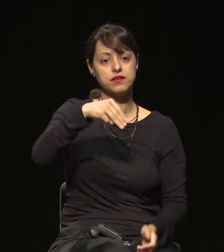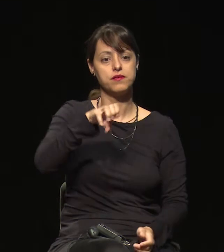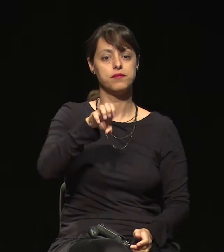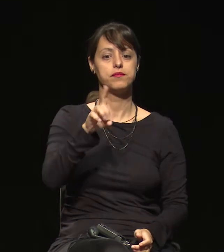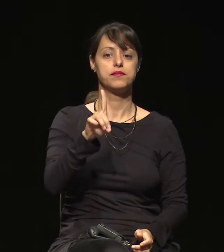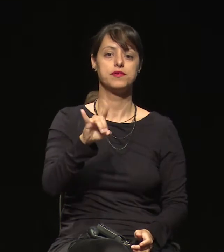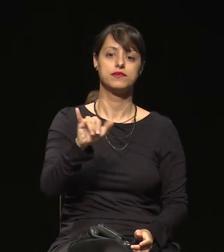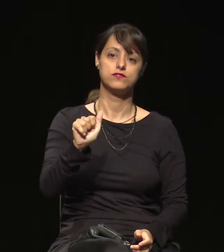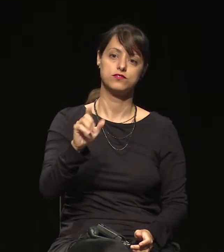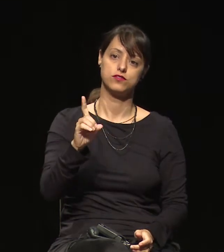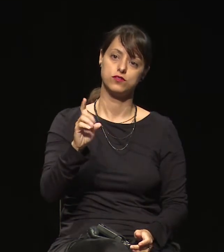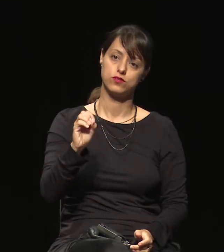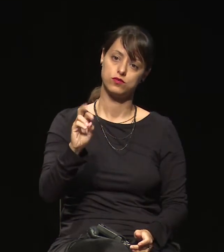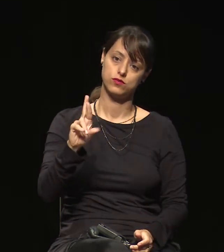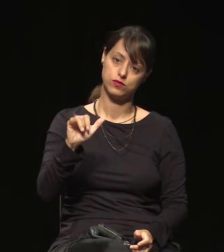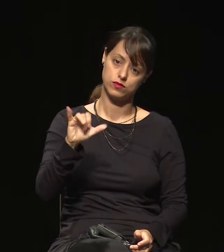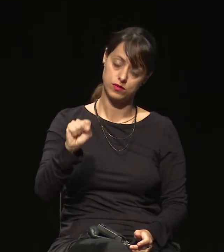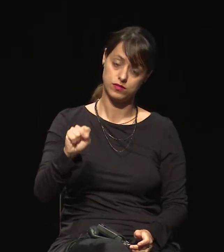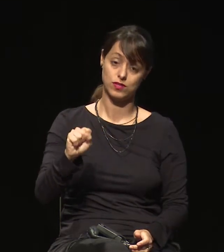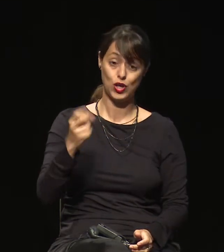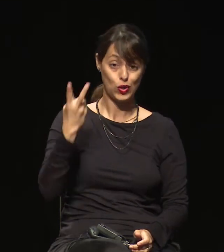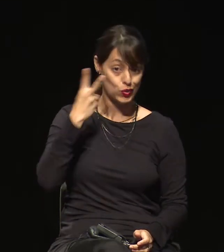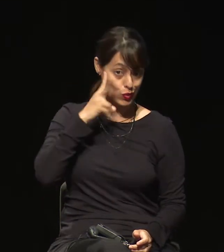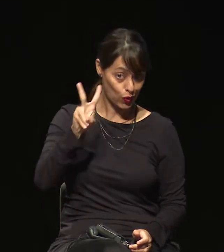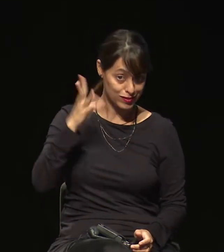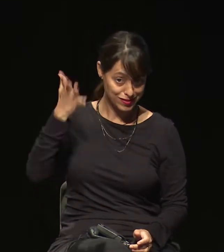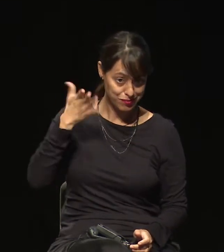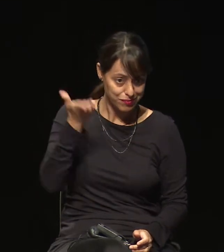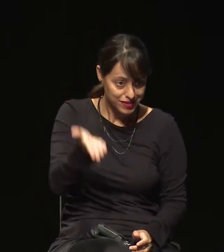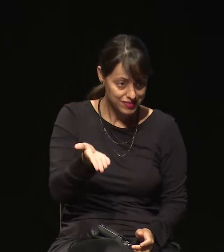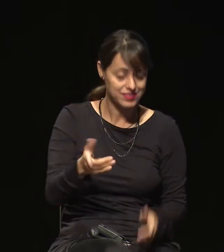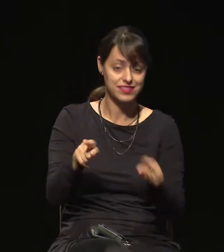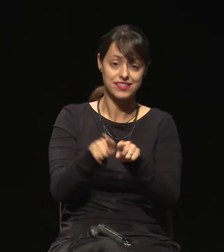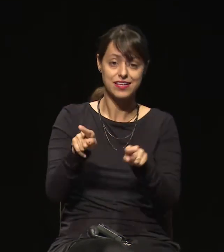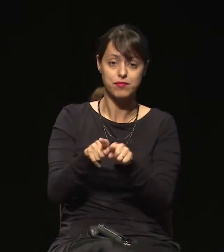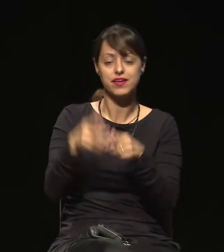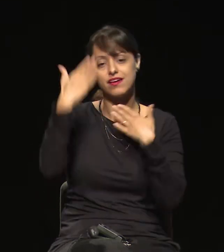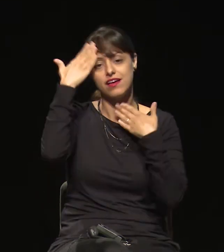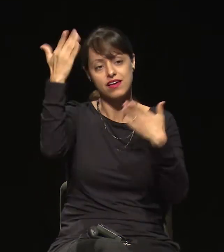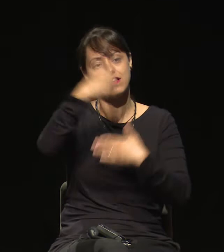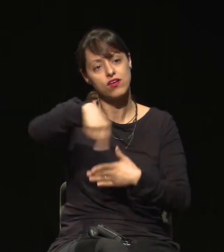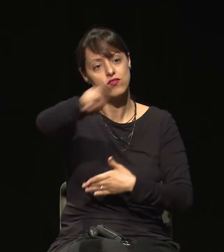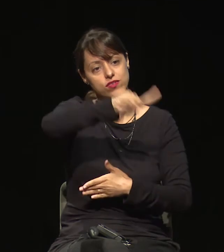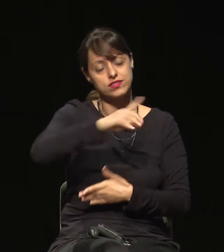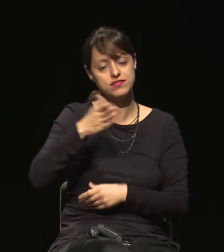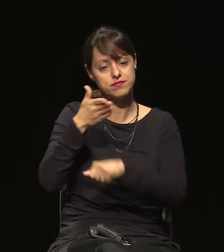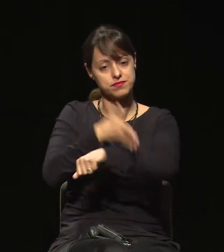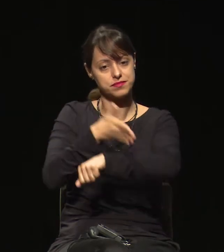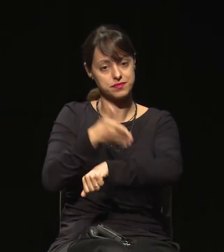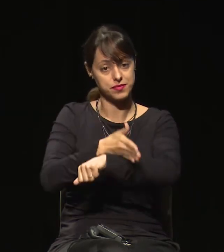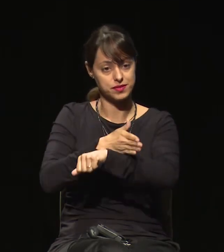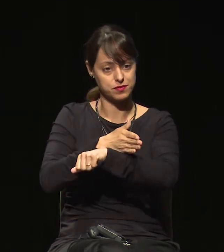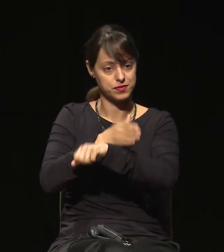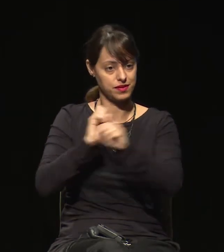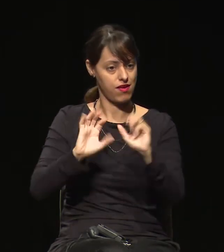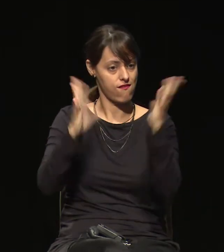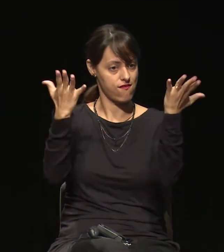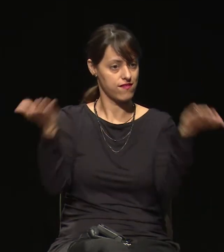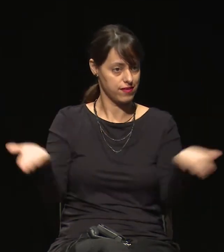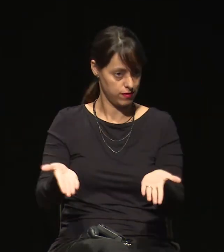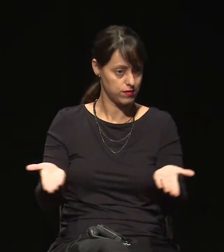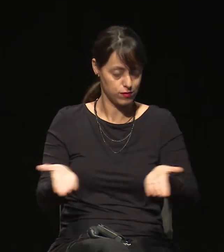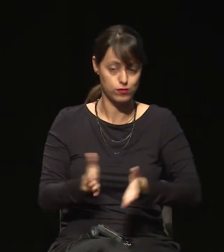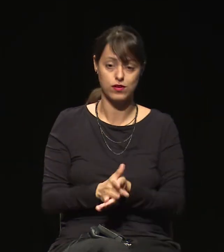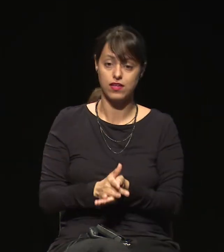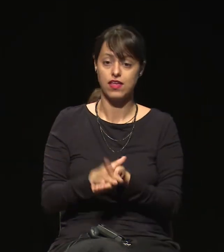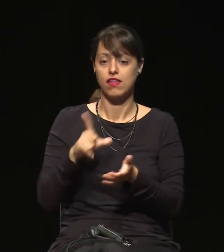dias. Eu queria também agradecer também a presença de todos vocês que vieram prestigiar esse evento e têm nos